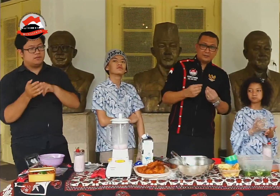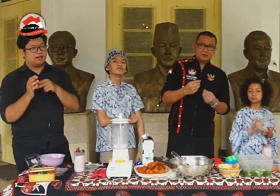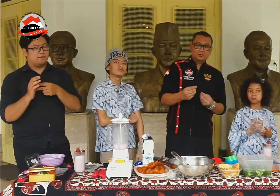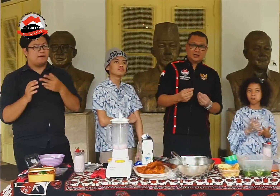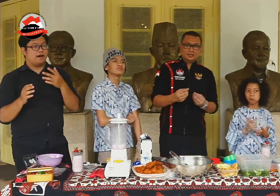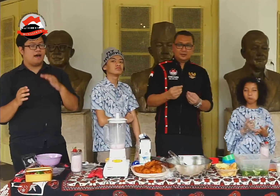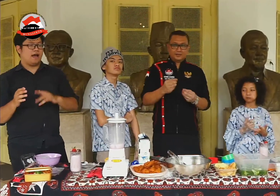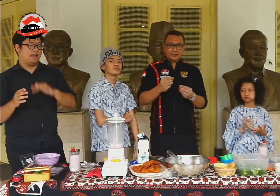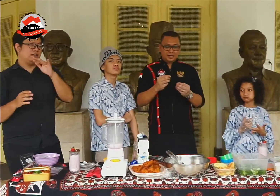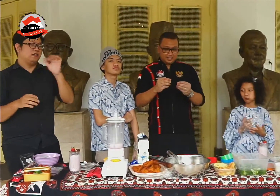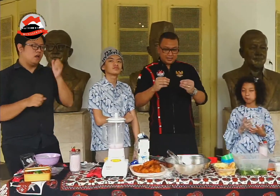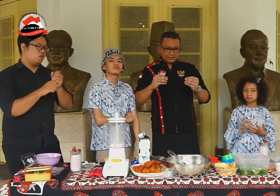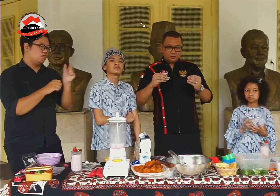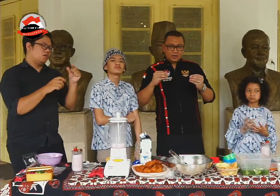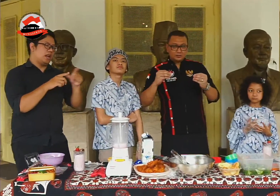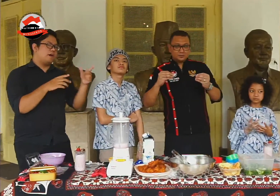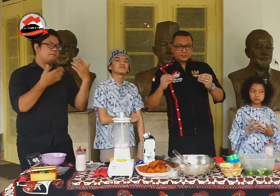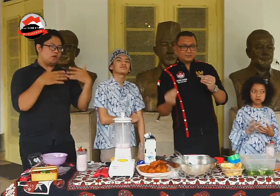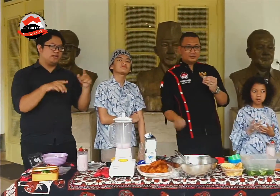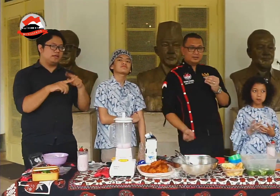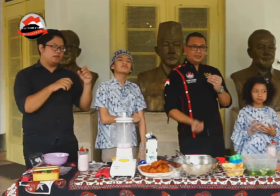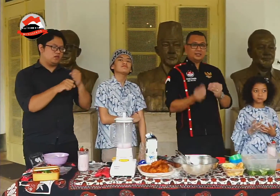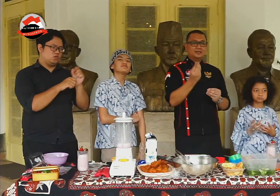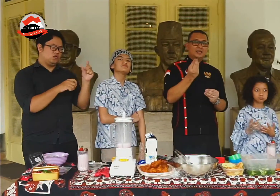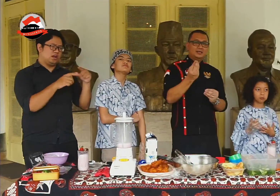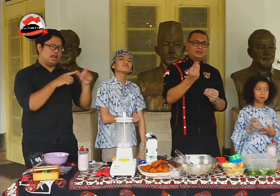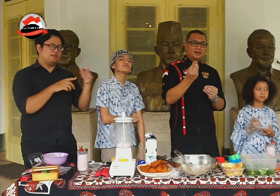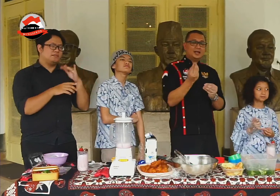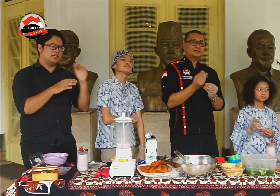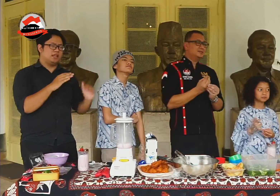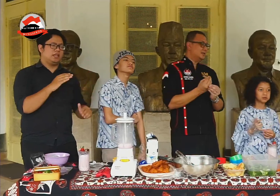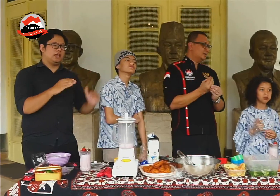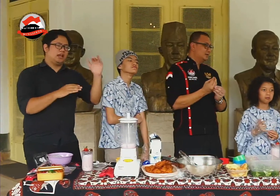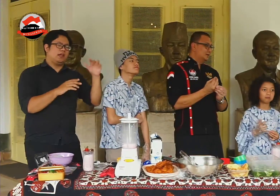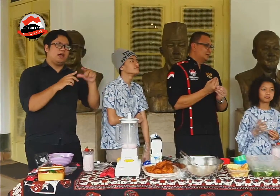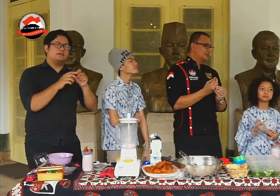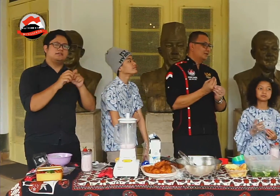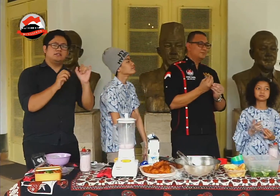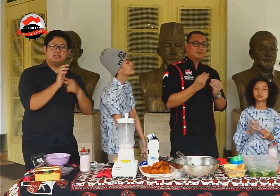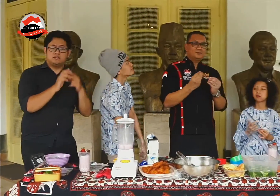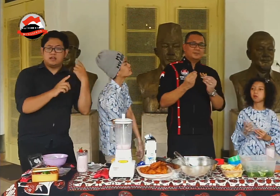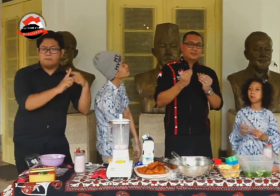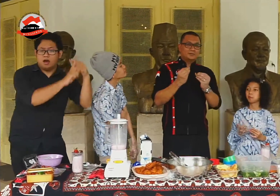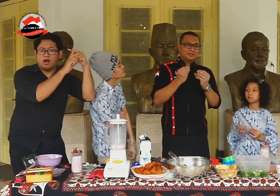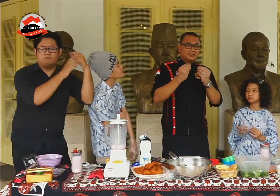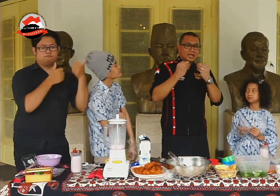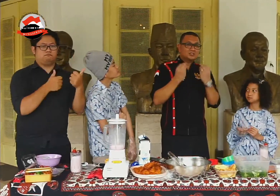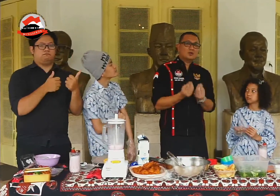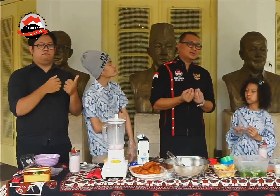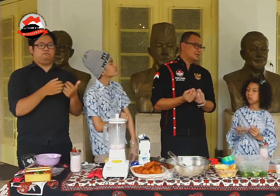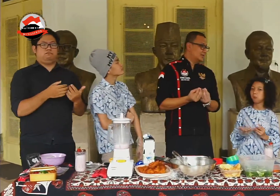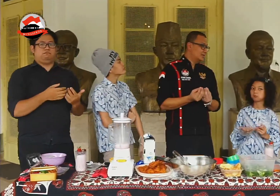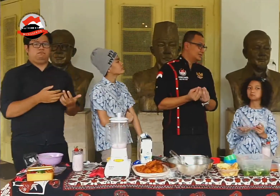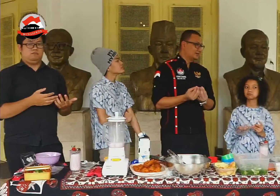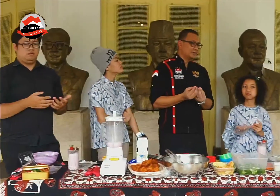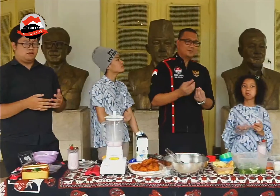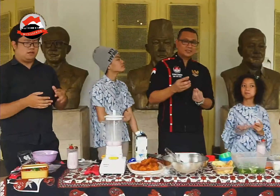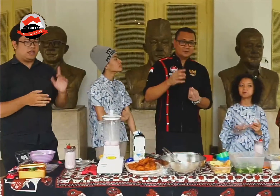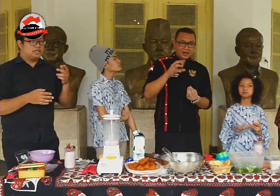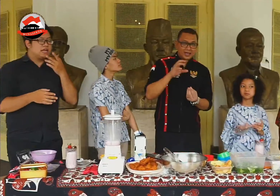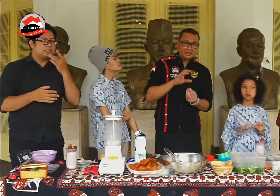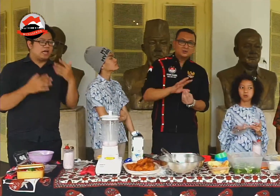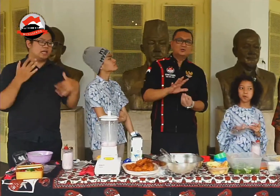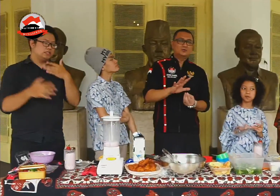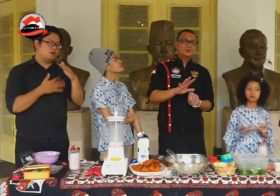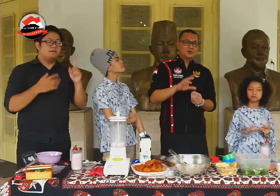Boleh tambah gula, tapi kadang-kadang nanti gula itu bisa meningkatkan lagi kadar asinnya. Jadi lebih nanti kacau rasanya gitu. Lebih baik